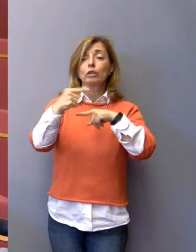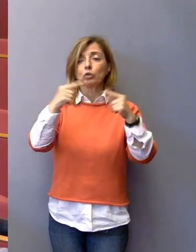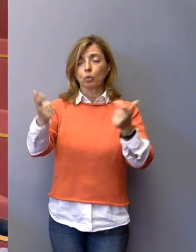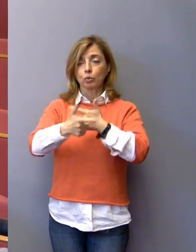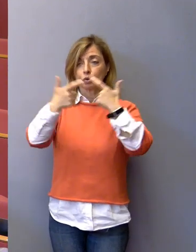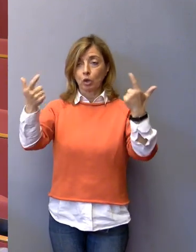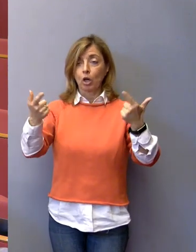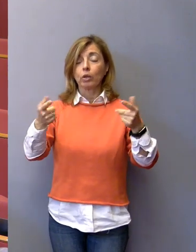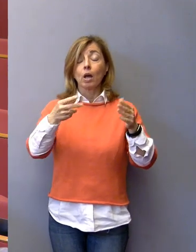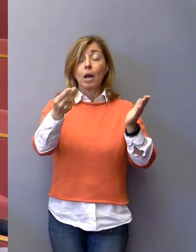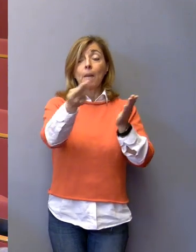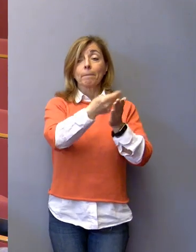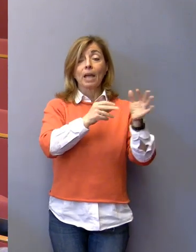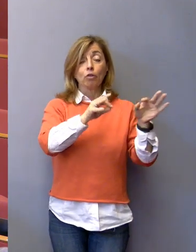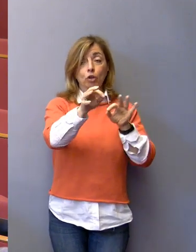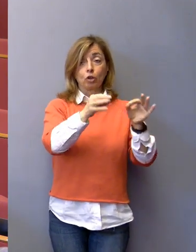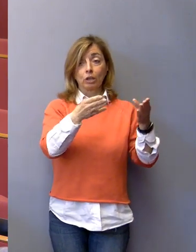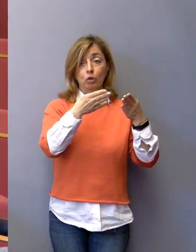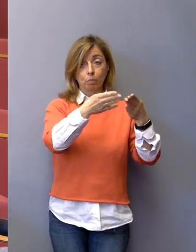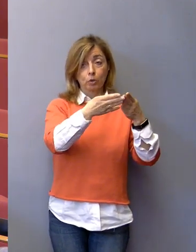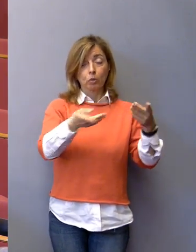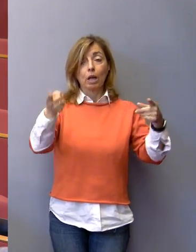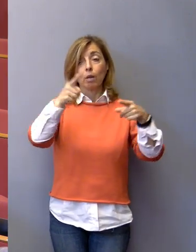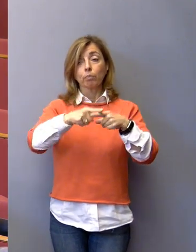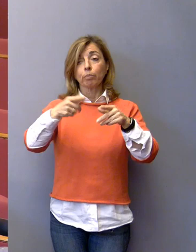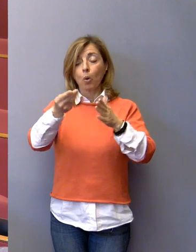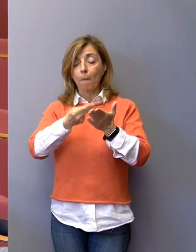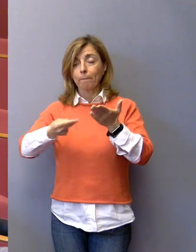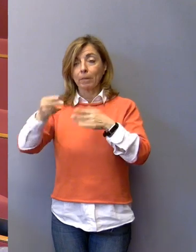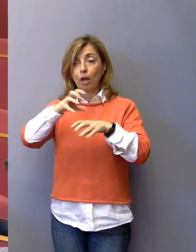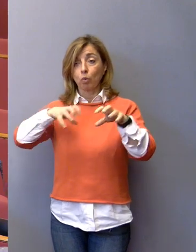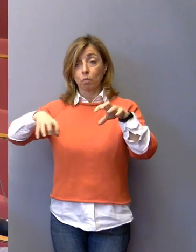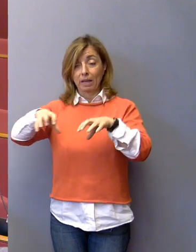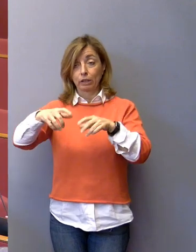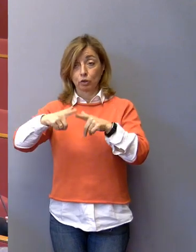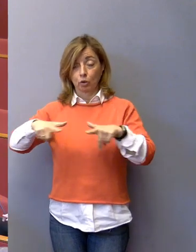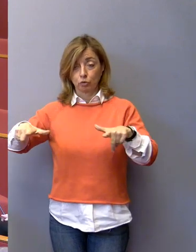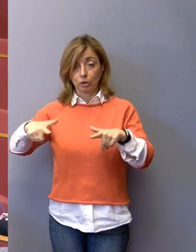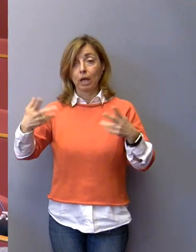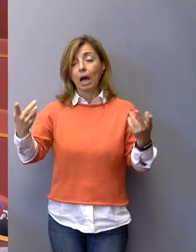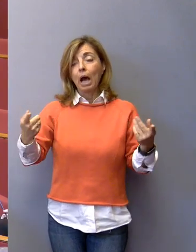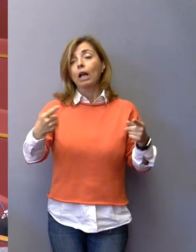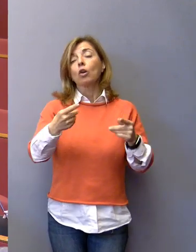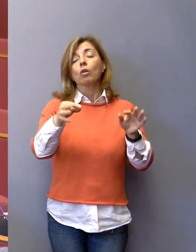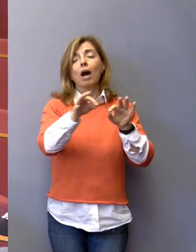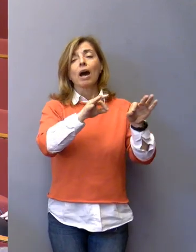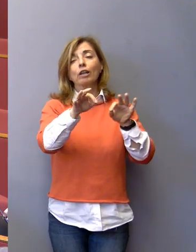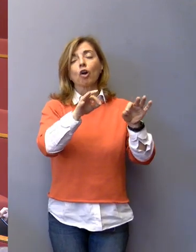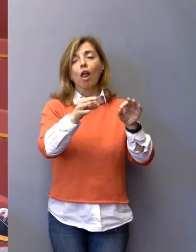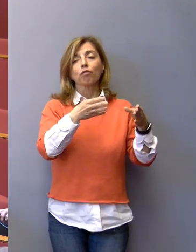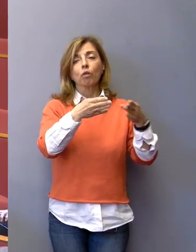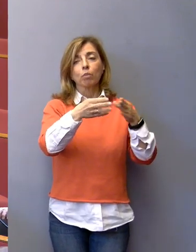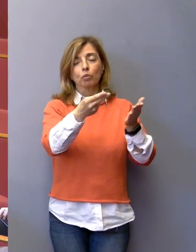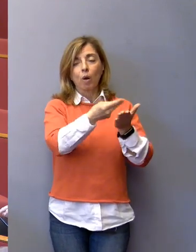questa città Ora noi affrontiamo il piano regolatore portuale negli uffici di qualche amico degli amici oppure a tavola con qualcuno e il piano